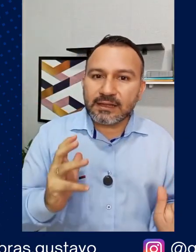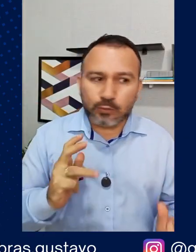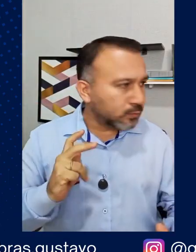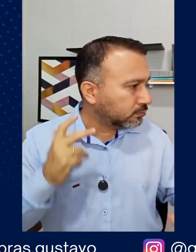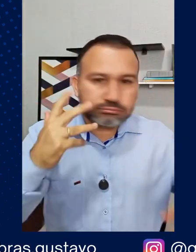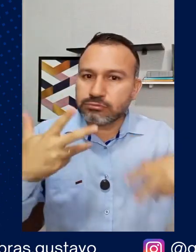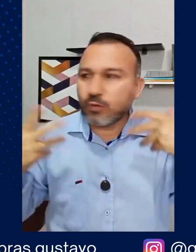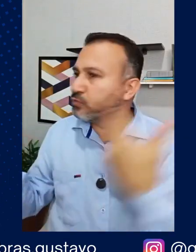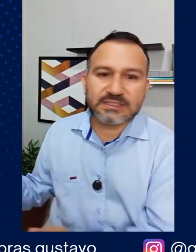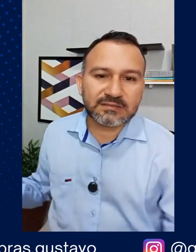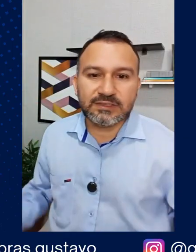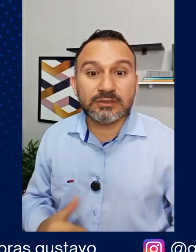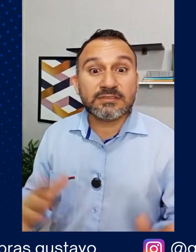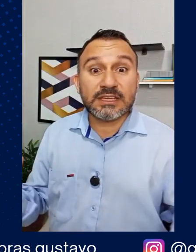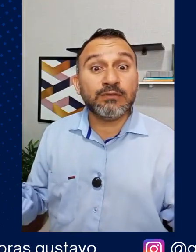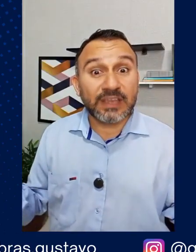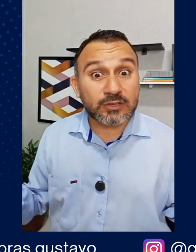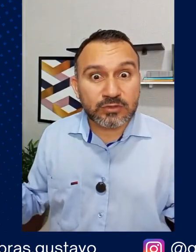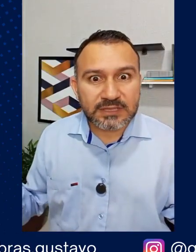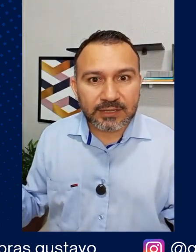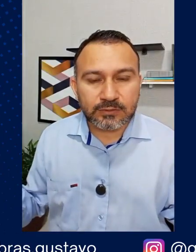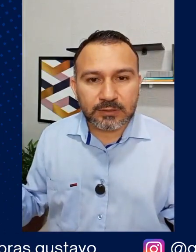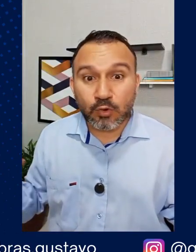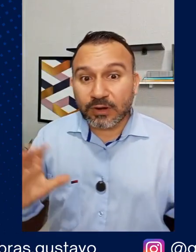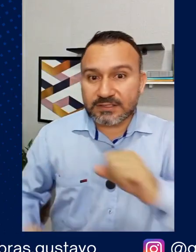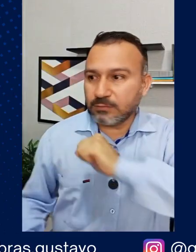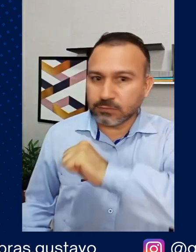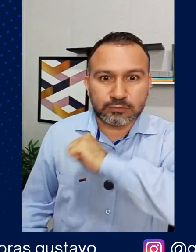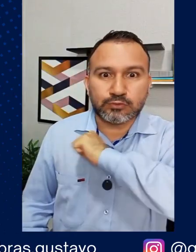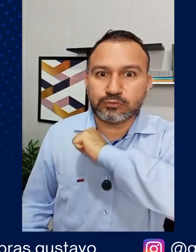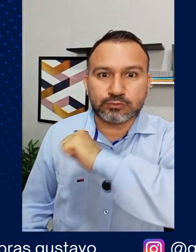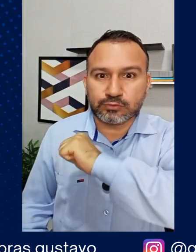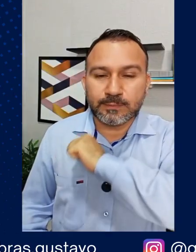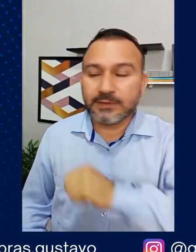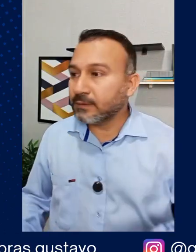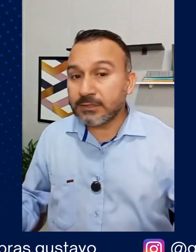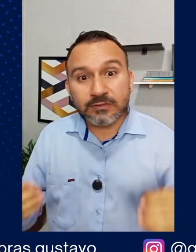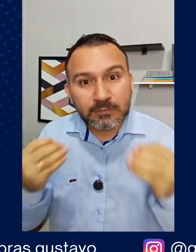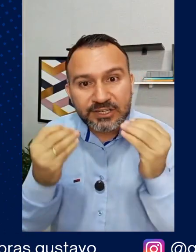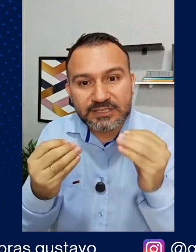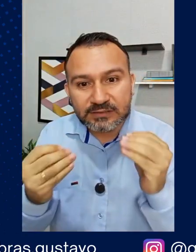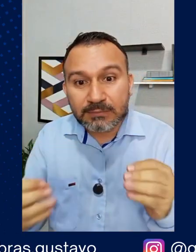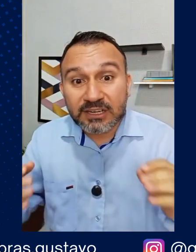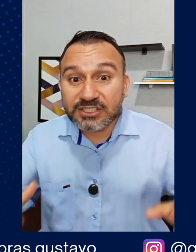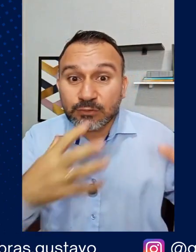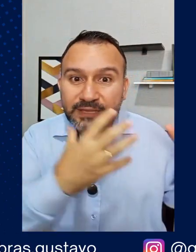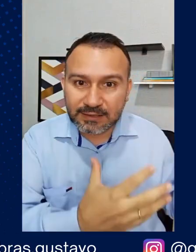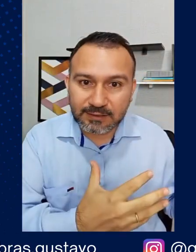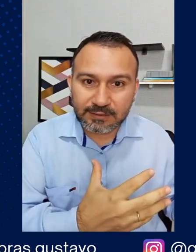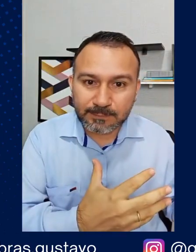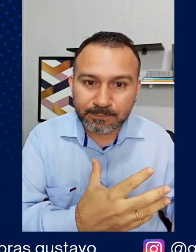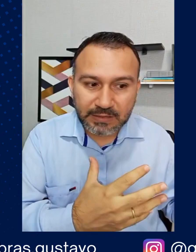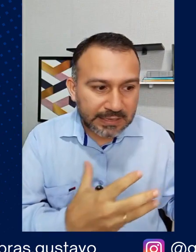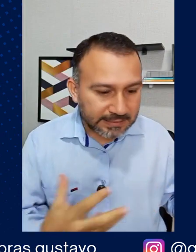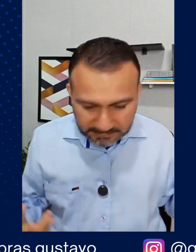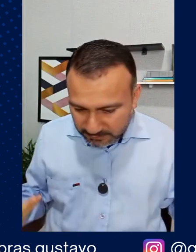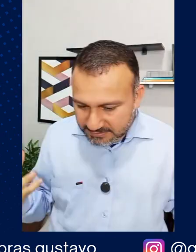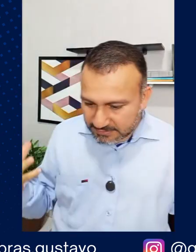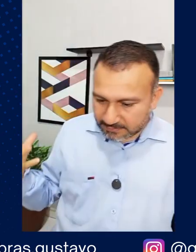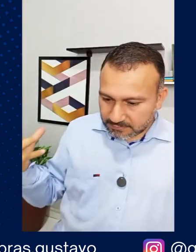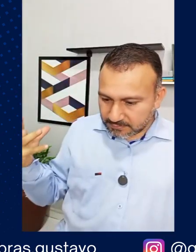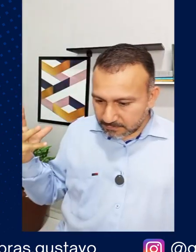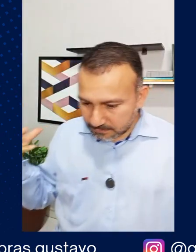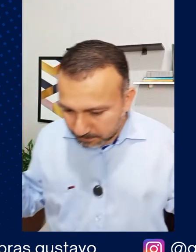com ela ou com o Gustavinho, não sei, eu fiquei assustado, meu coração. Só fico imaginando, imagina o dela.